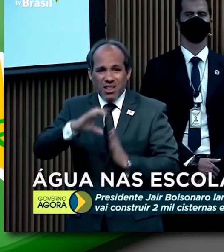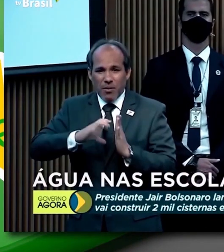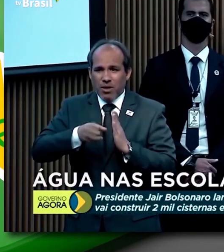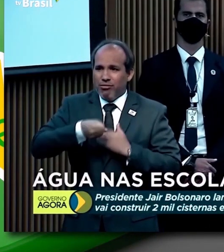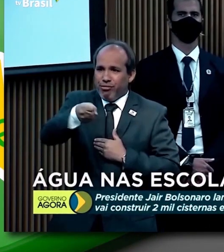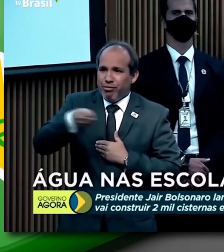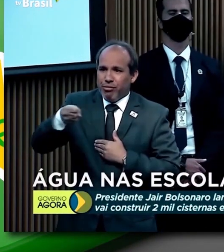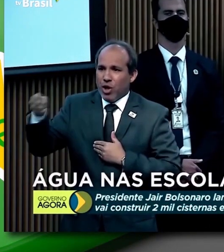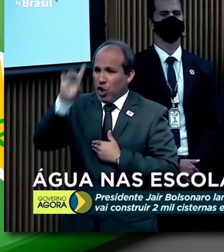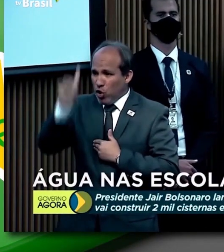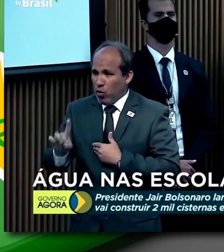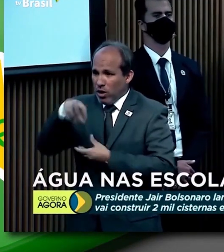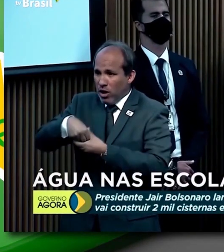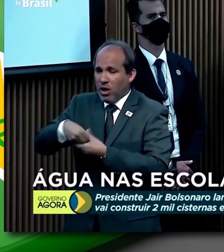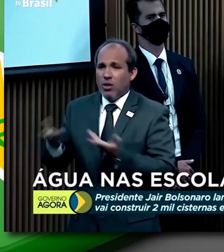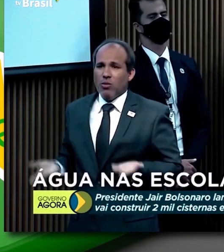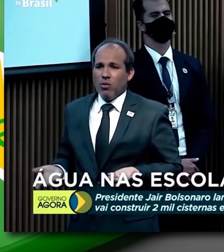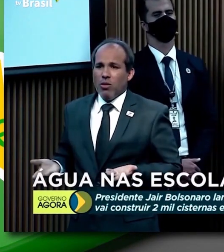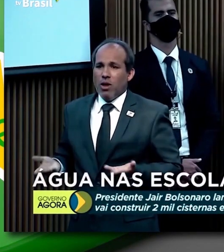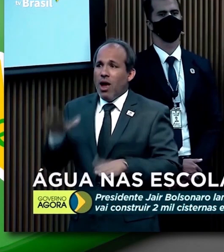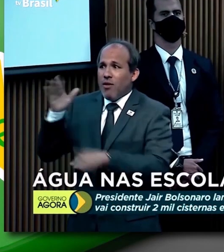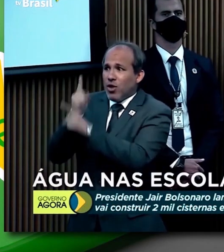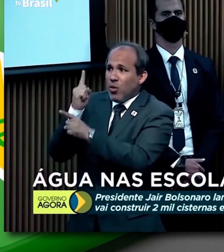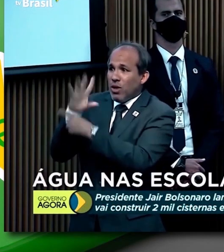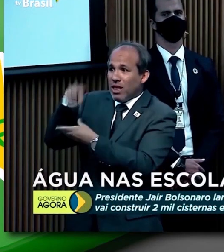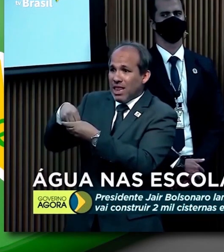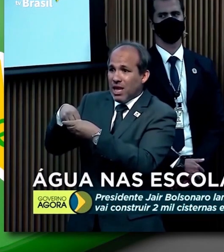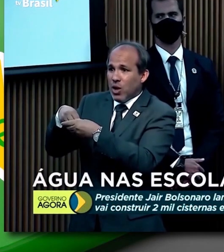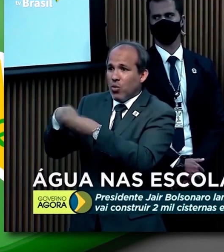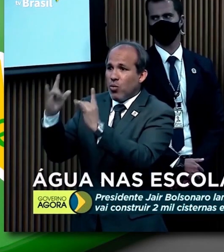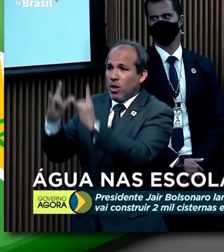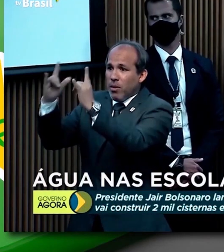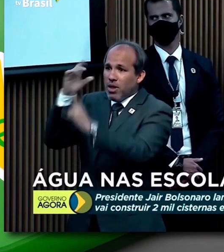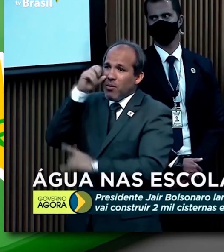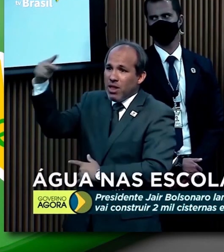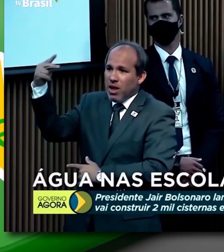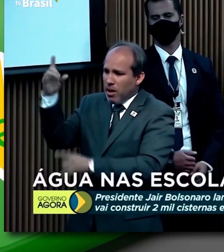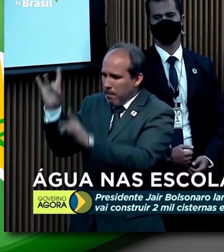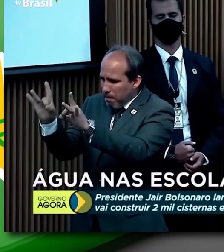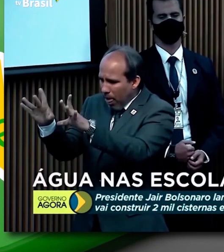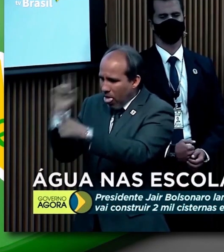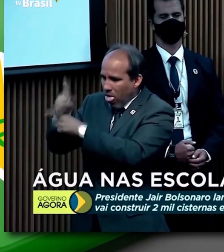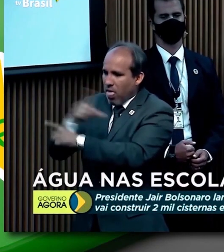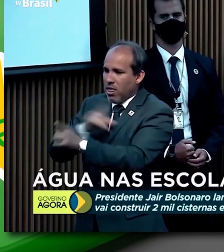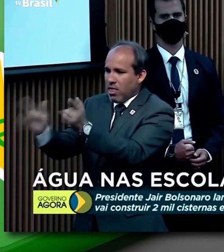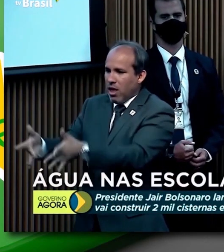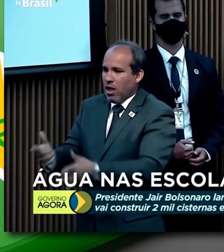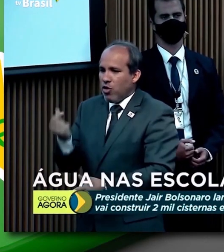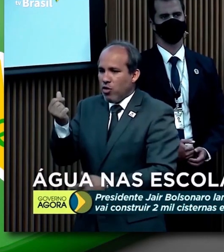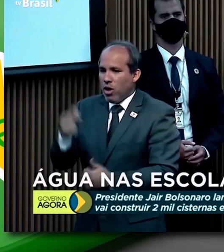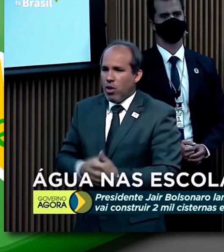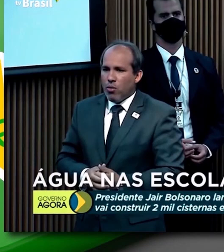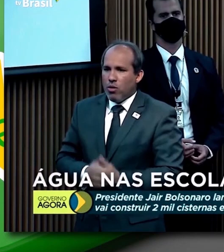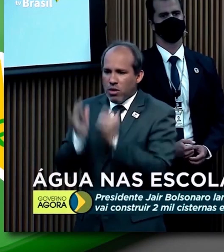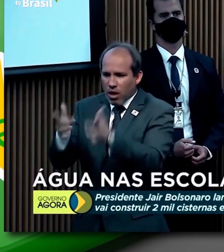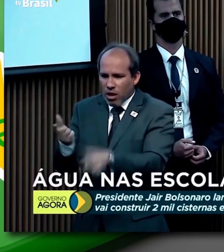e vê se acha 50 melhor do apartamento de um e de outro corri afrouxa o negócio e eu